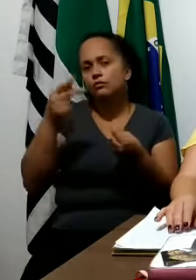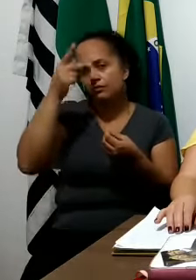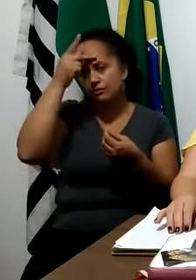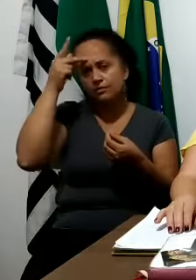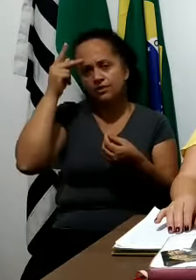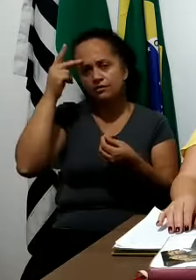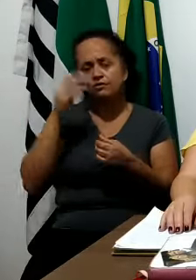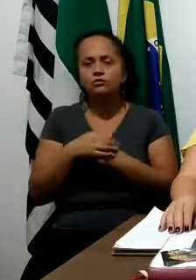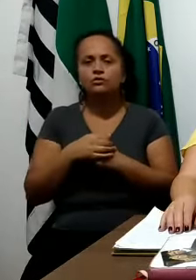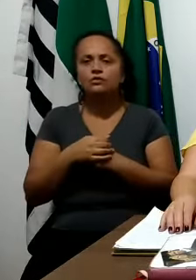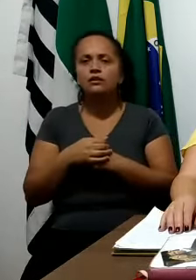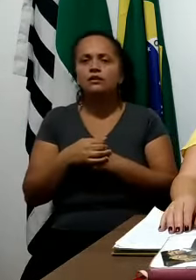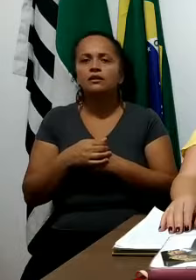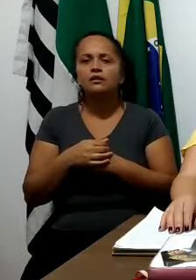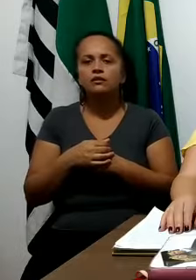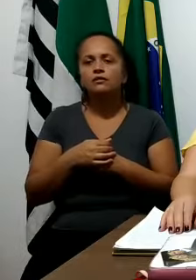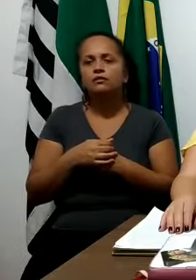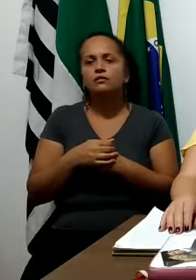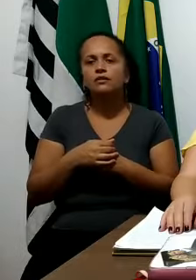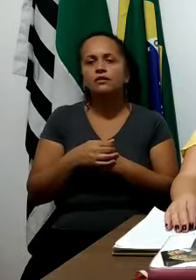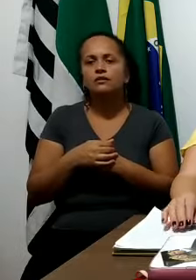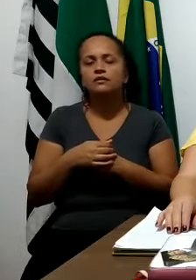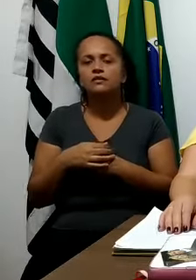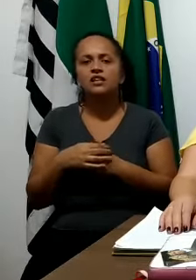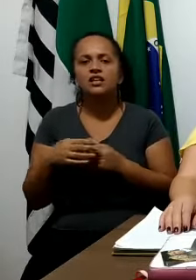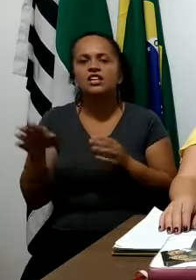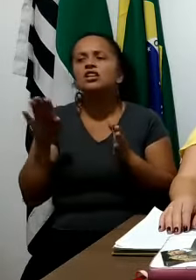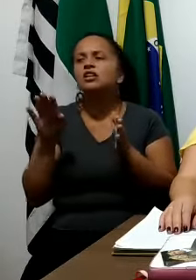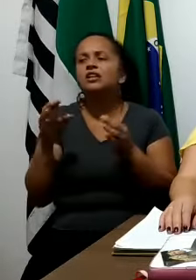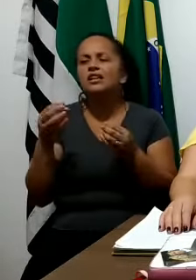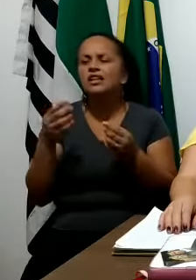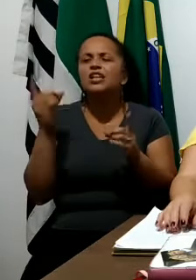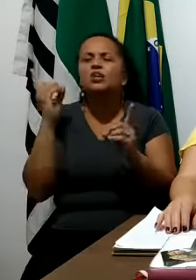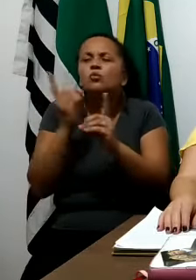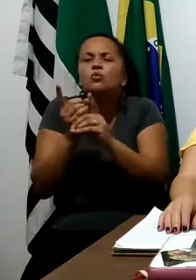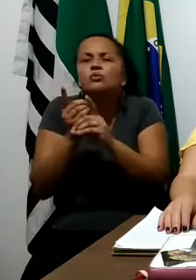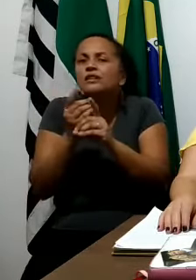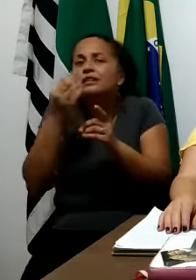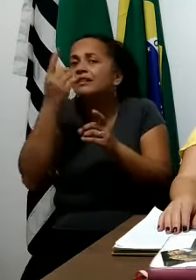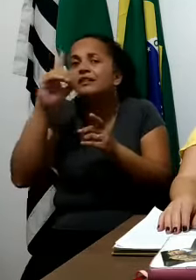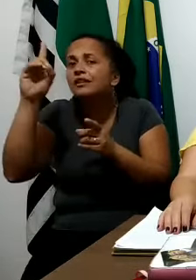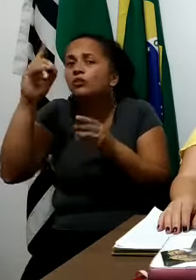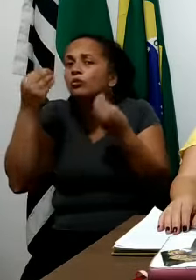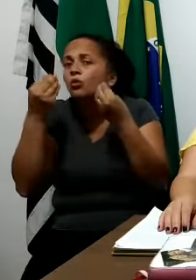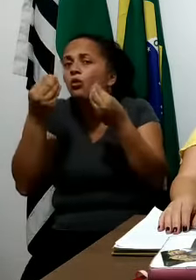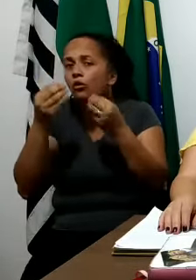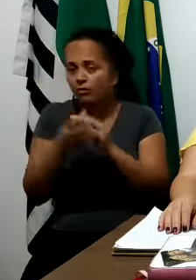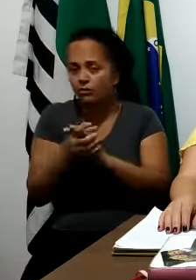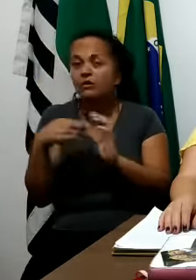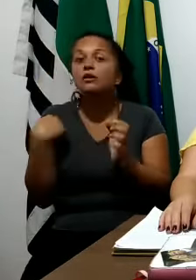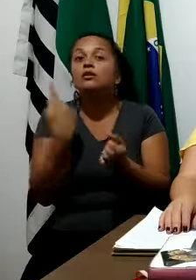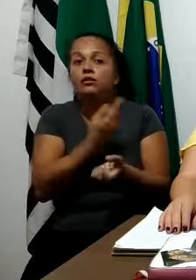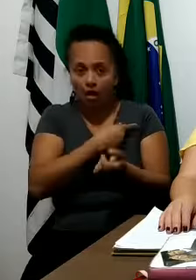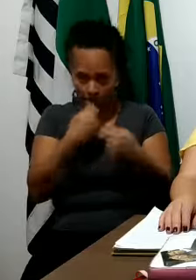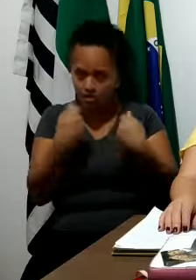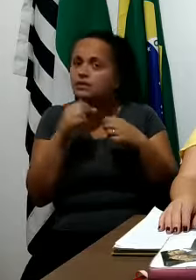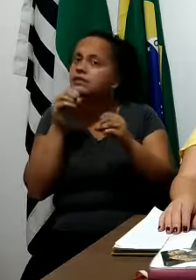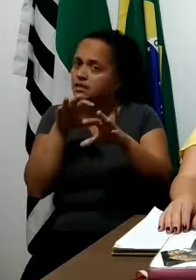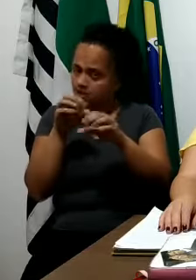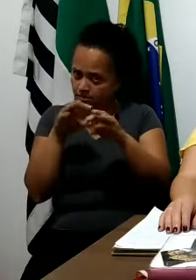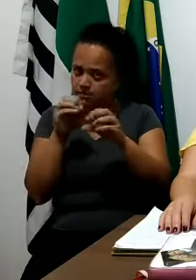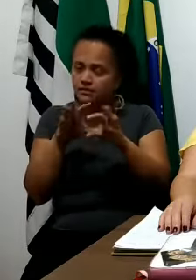gente não dá um bom testemunho nas adversidades, né? E o que foi depositado também no coração de José, né? Ele só saiu o